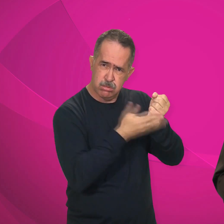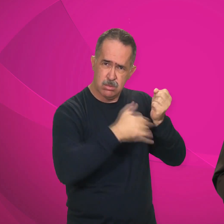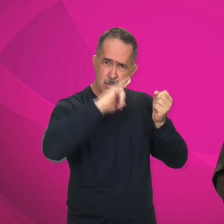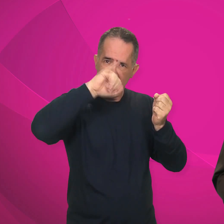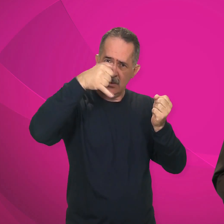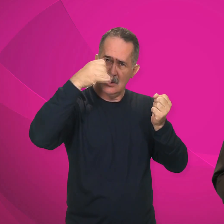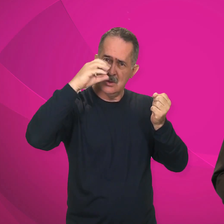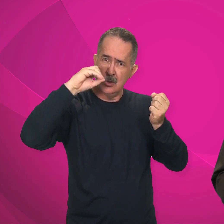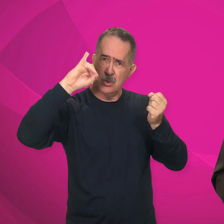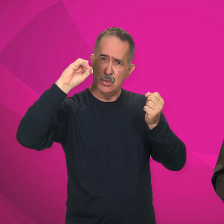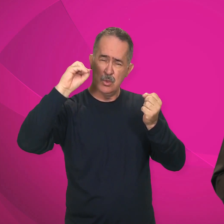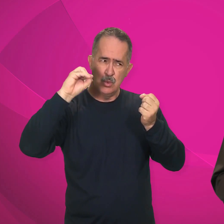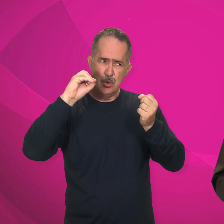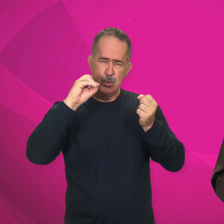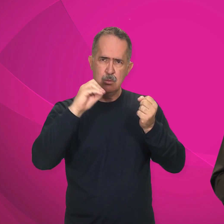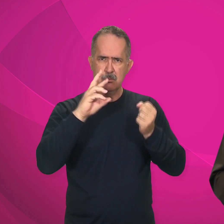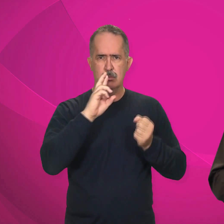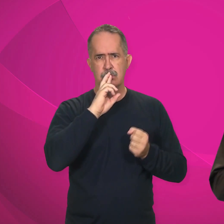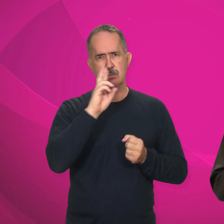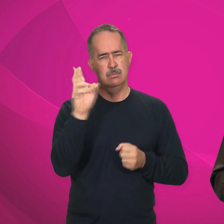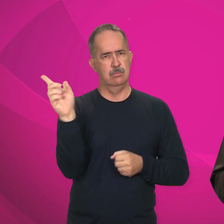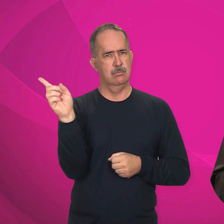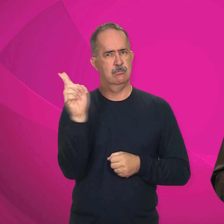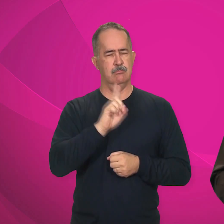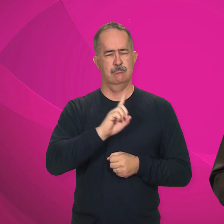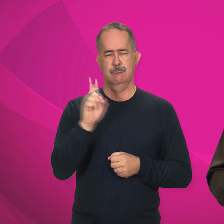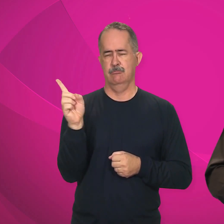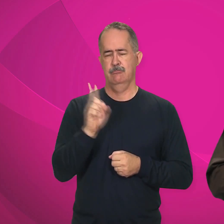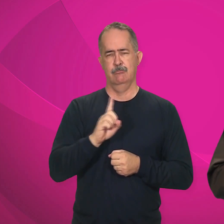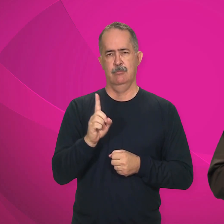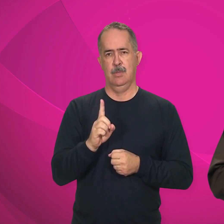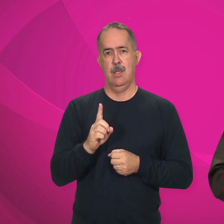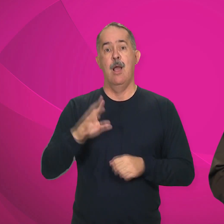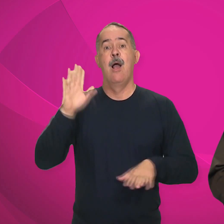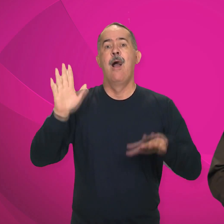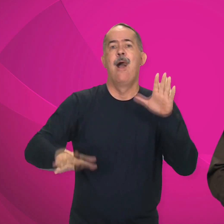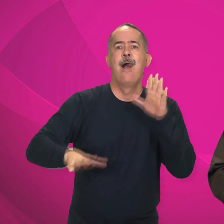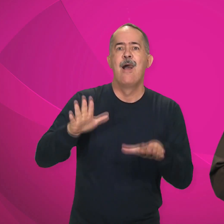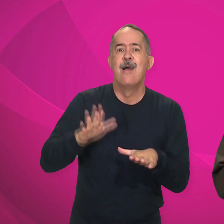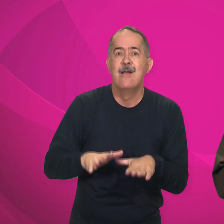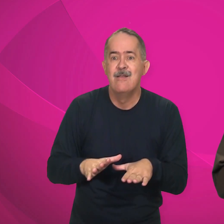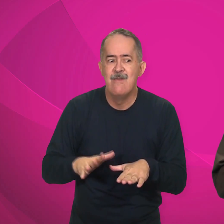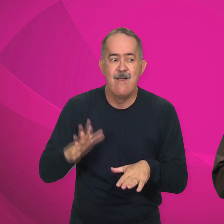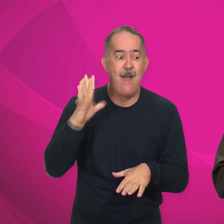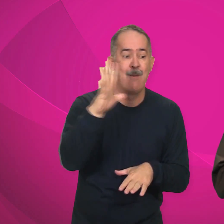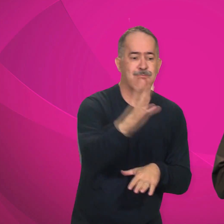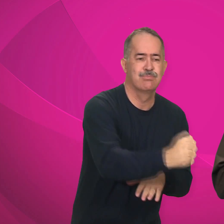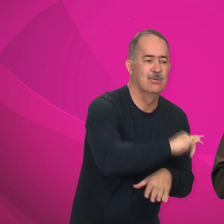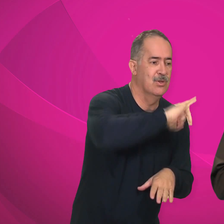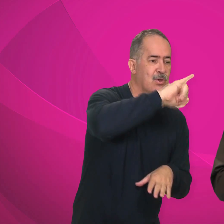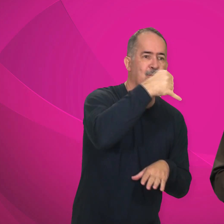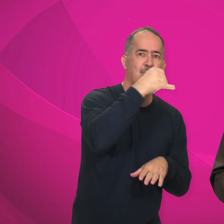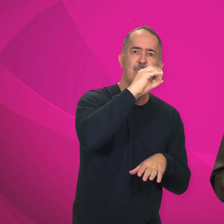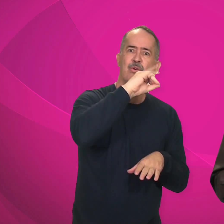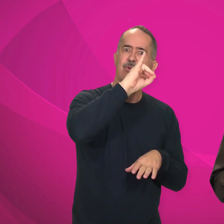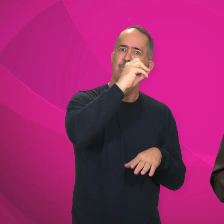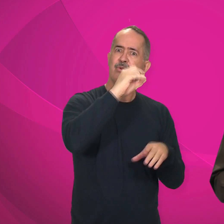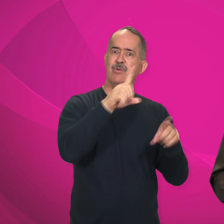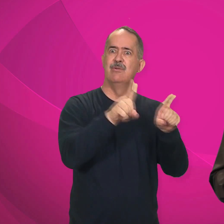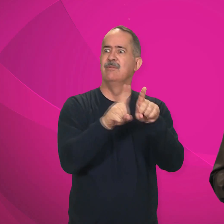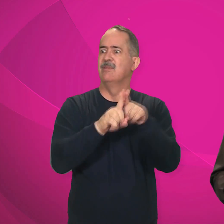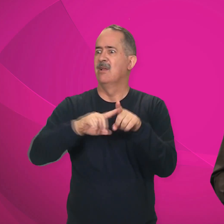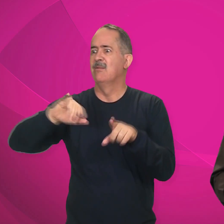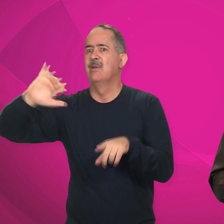arrancar o joio? E o dono respondeu: não, pode acontecer que arrancando o joio,